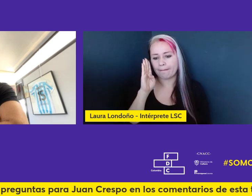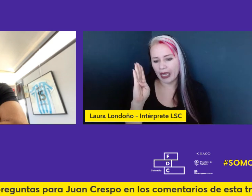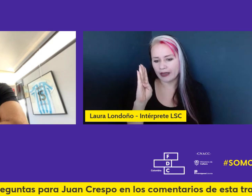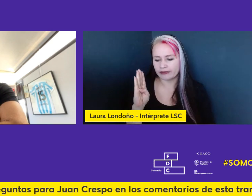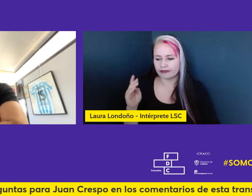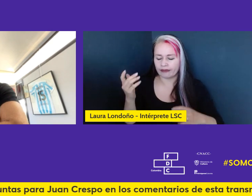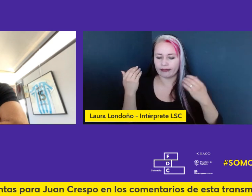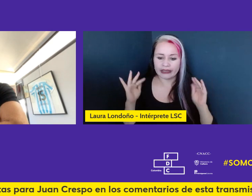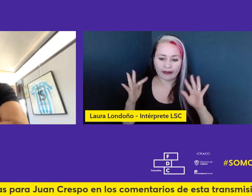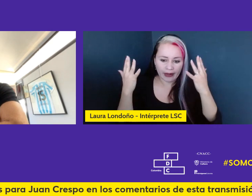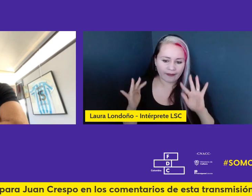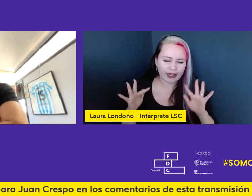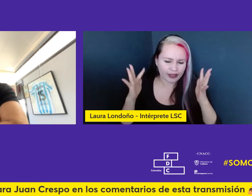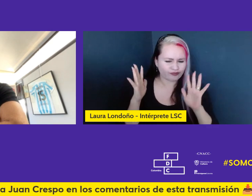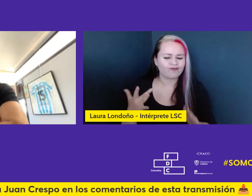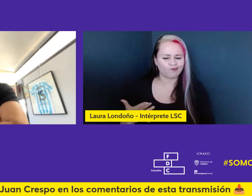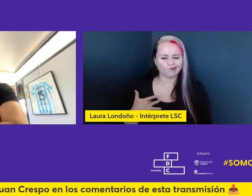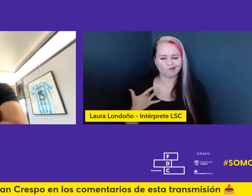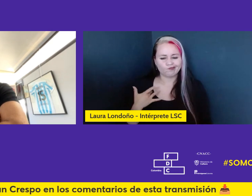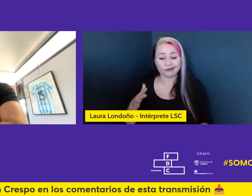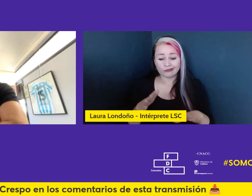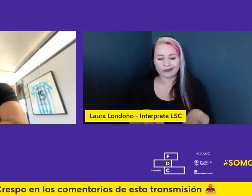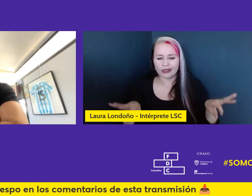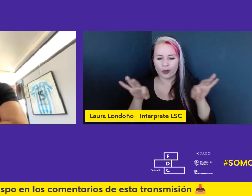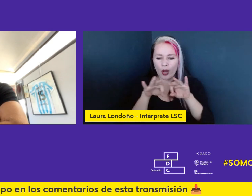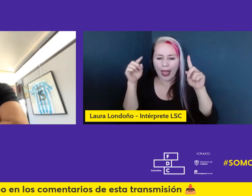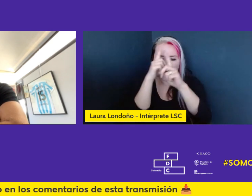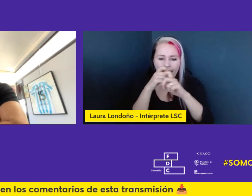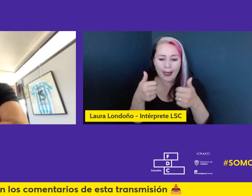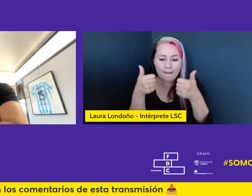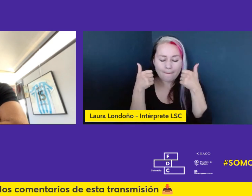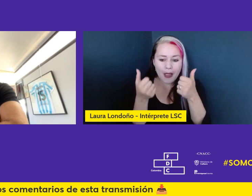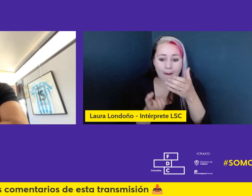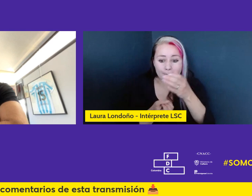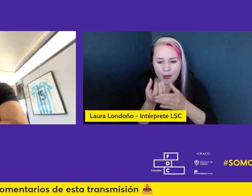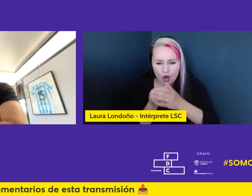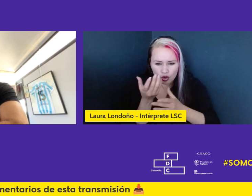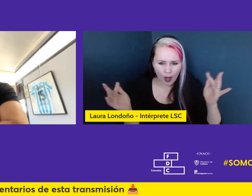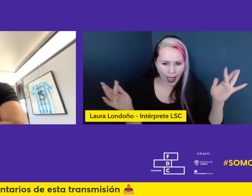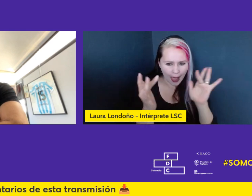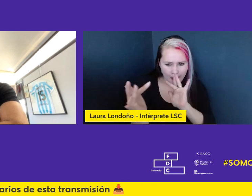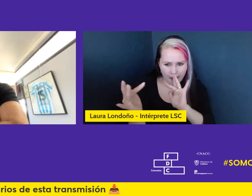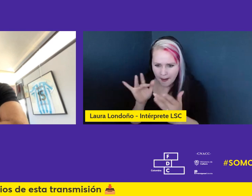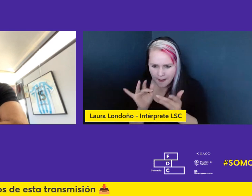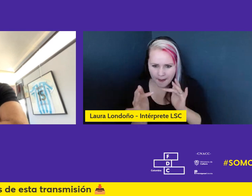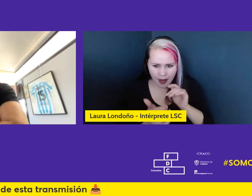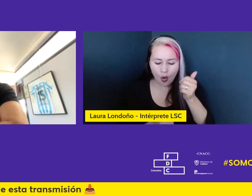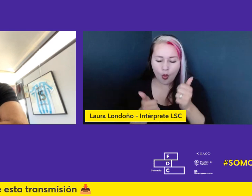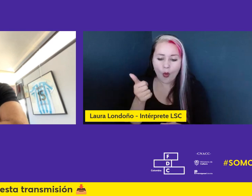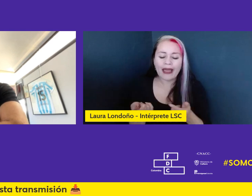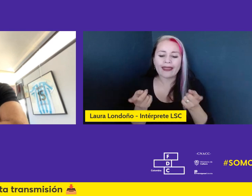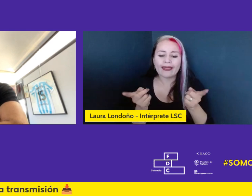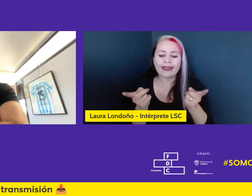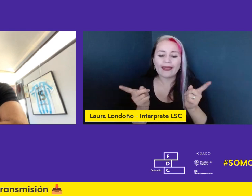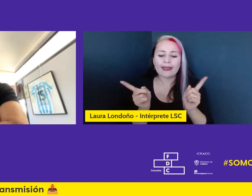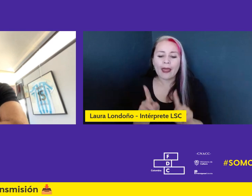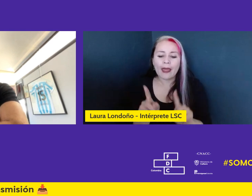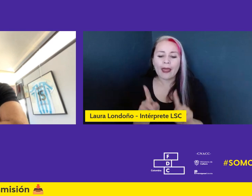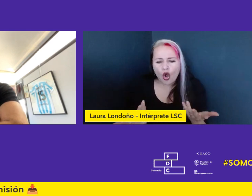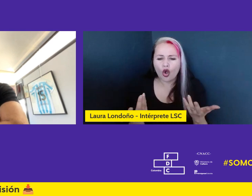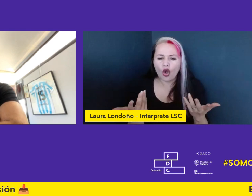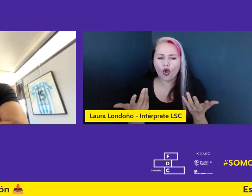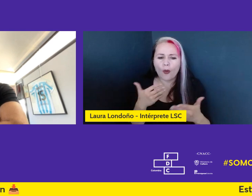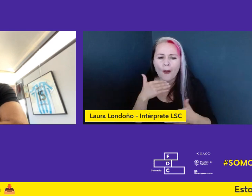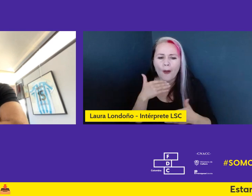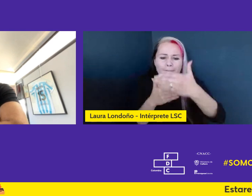Creo que es importante tomarse el tiempo y analizar bien el producto que uno tiene y cuál es el camino a recorrer a la hora de salir a